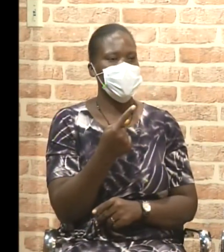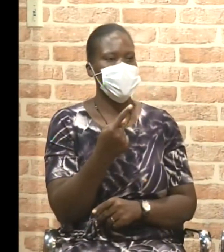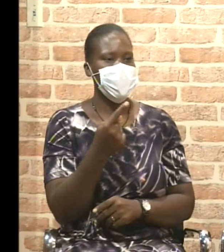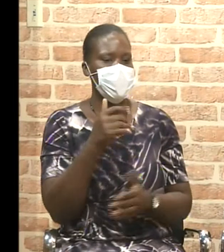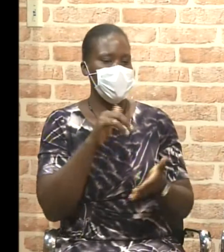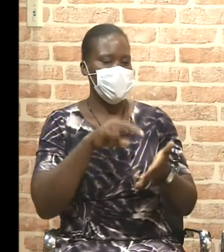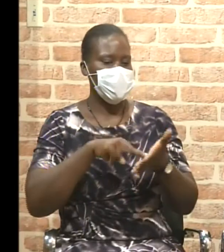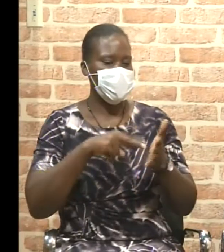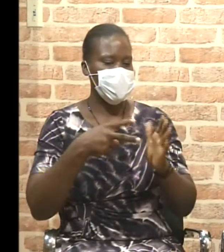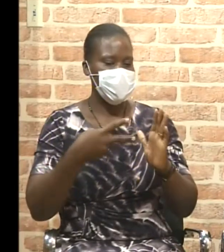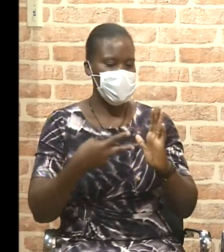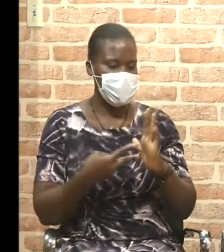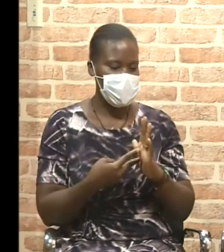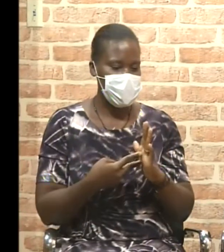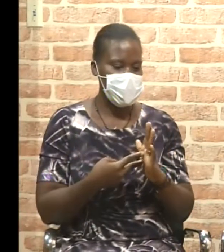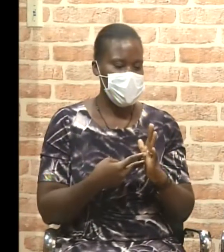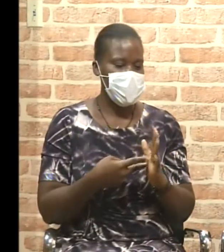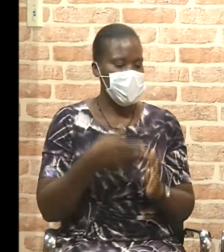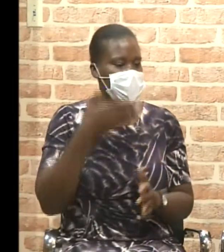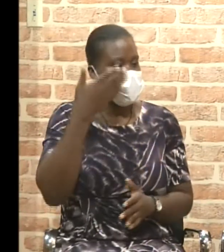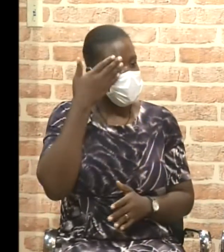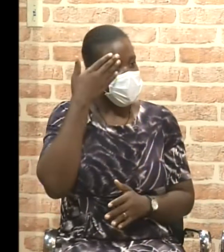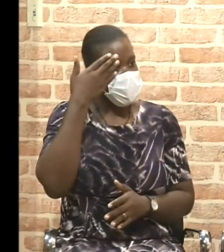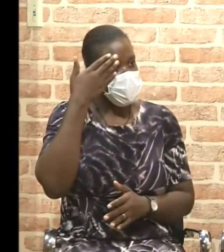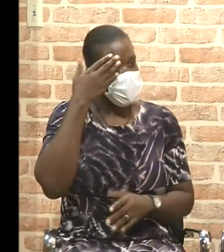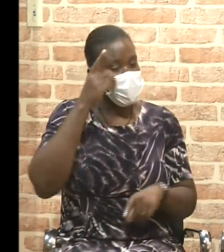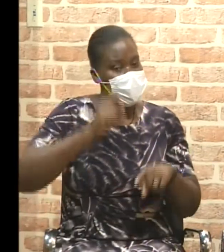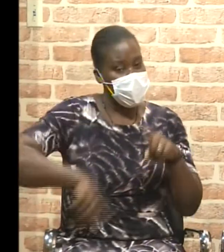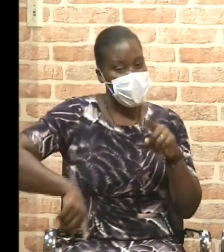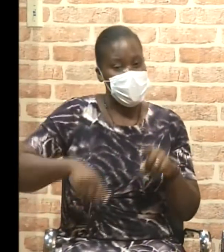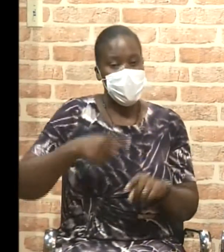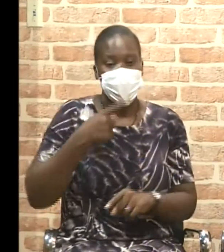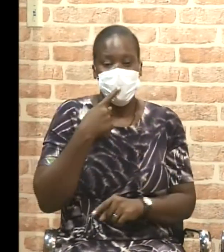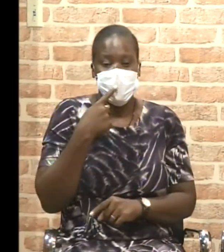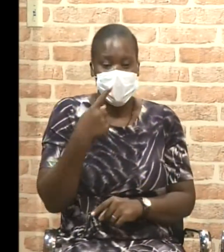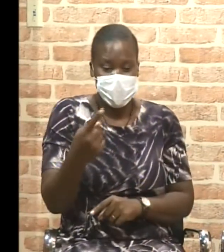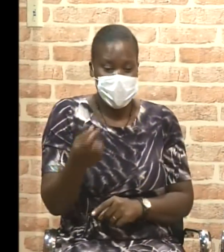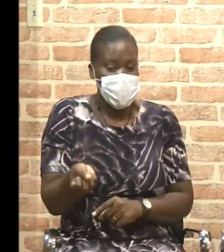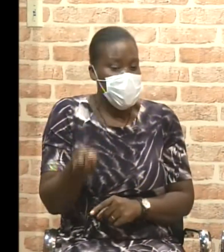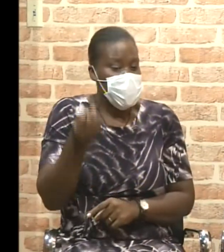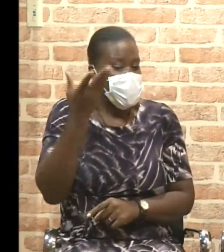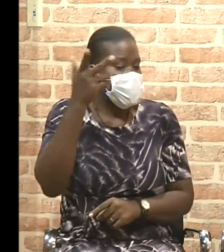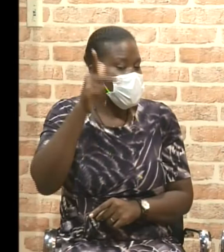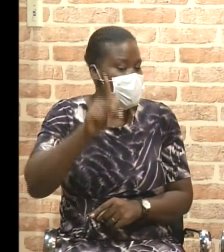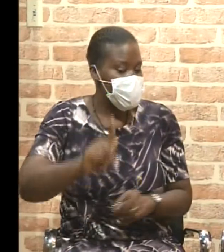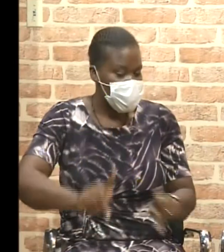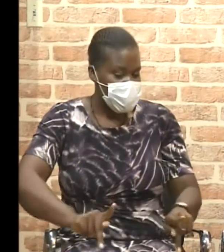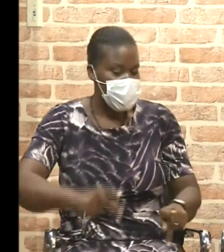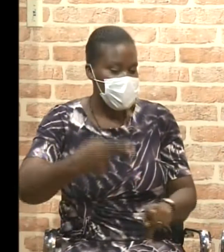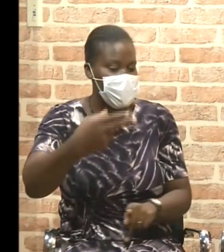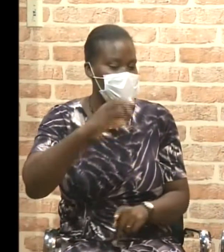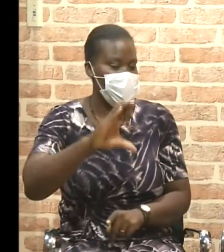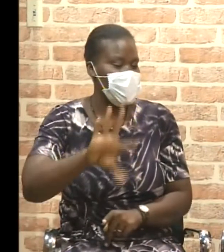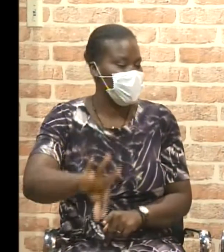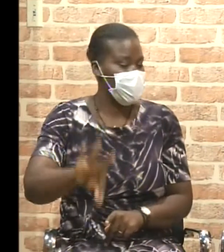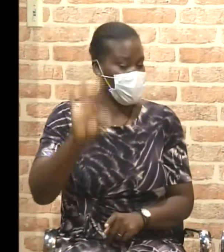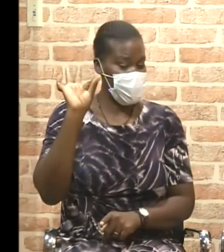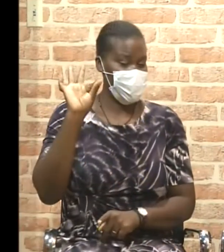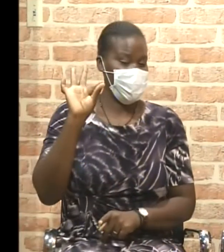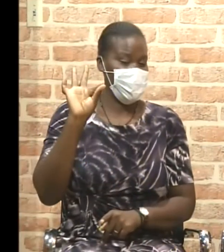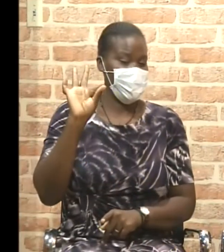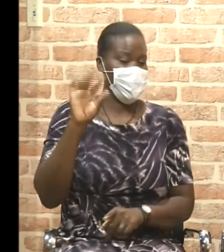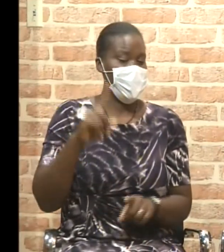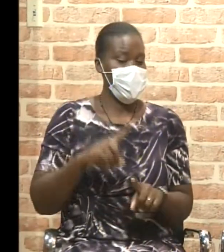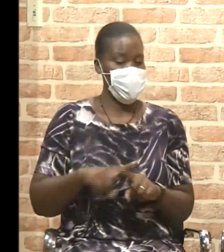ça veut dire qu'on y a là. Je ne sais pas dire combien de handicapés qui touchent pour mon cash déjà. Mais maintenant, nous restons en communication